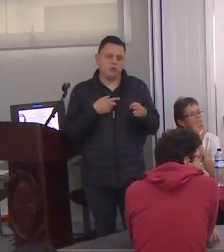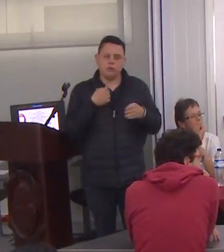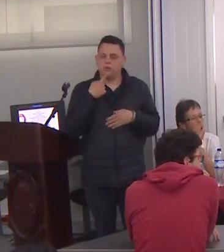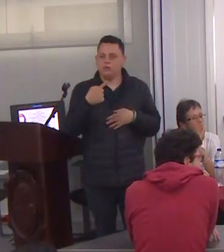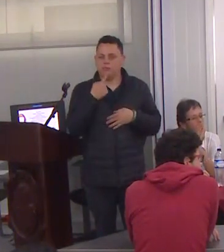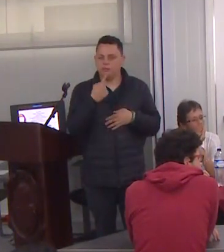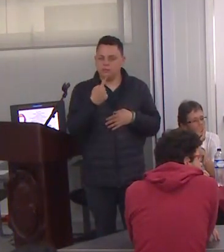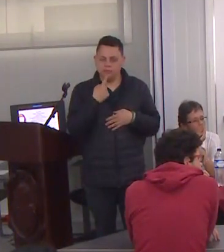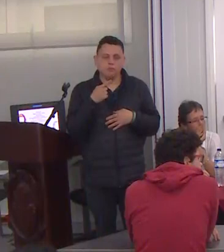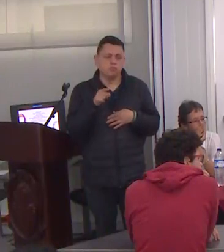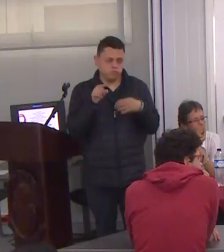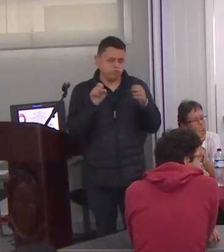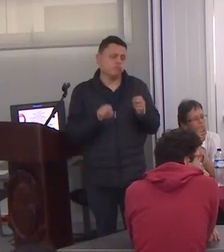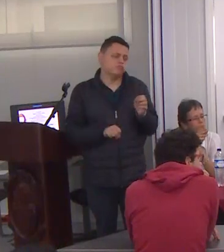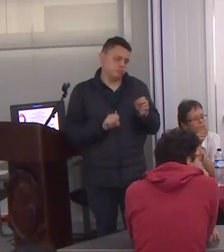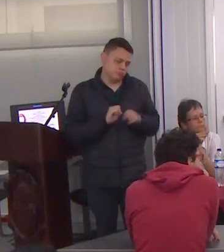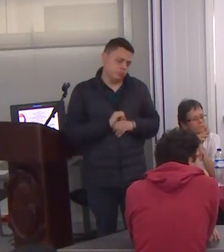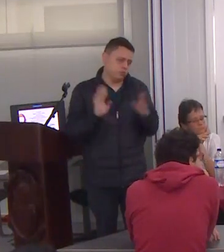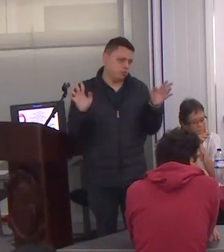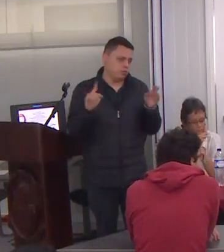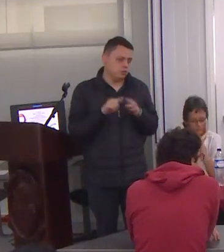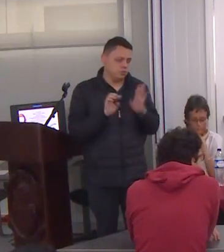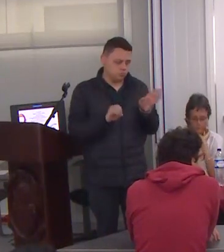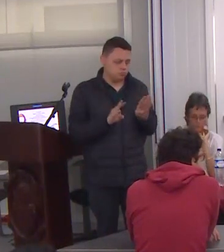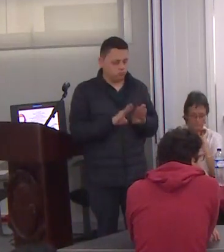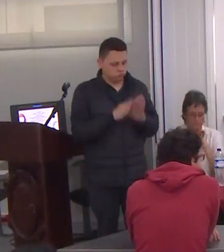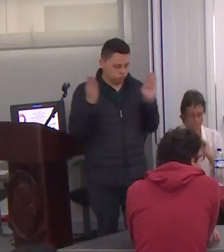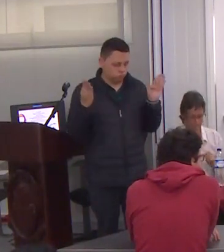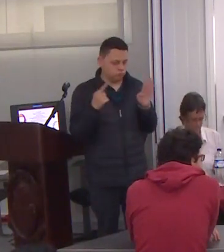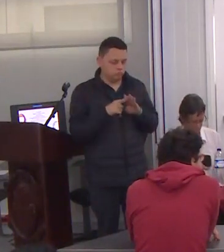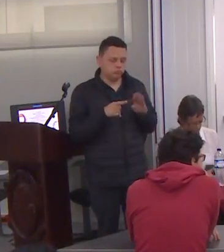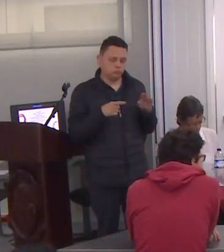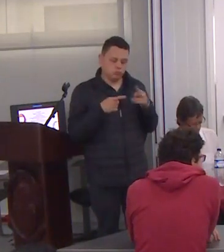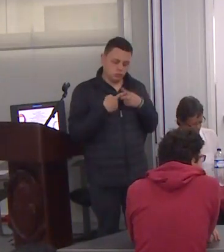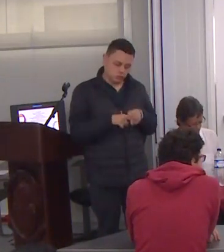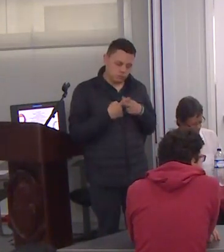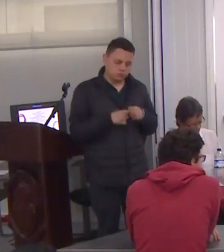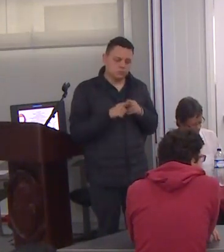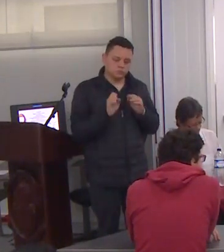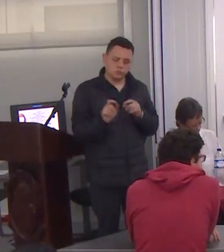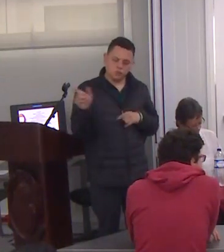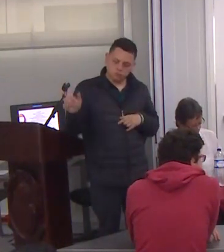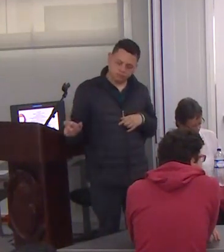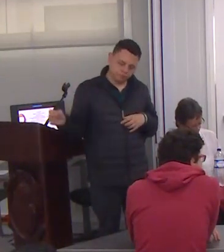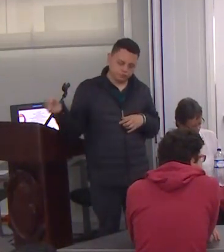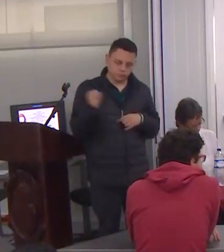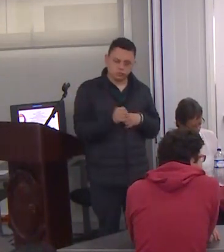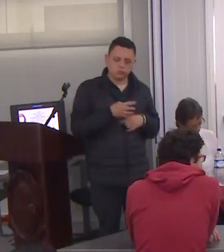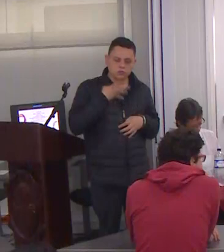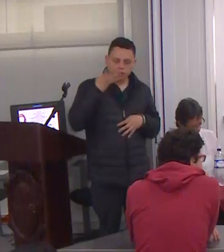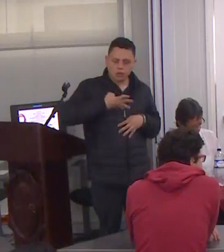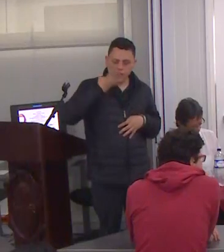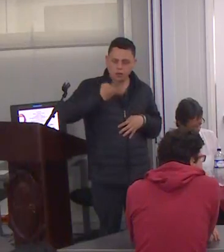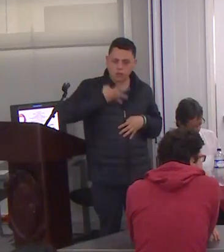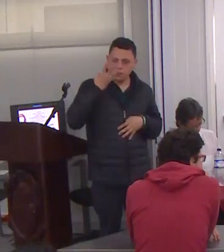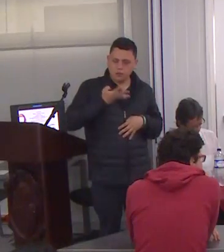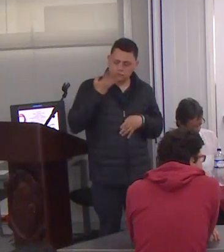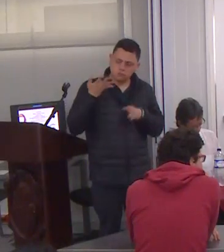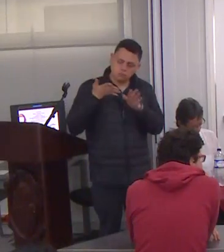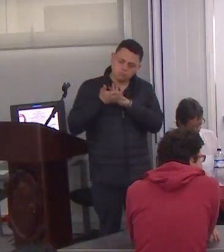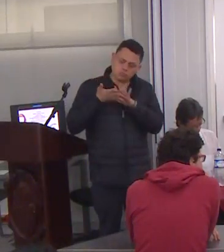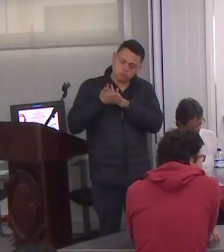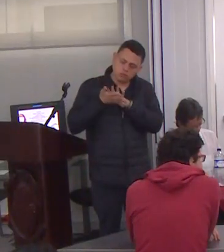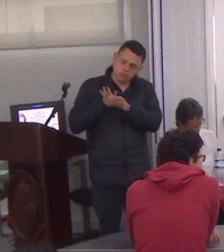que si sucede o sea nosotros damos la apertura en esos talleres a que ellos puedan entonces verbalizar y desde todos